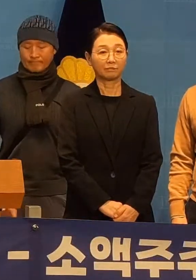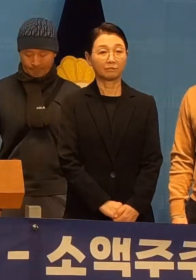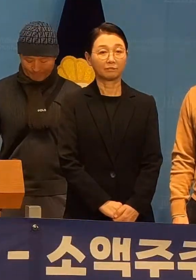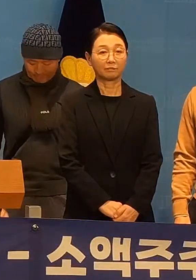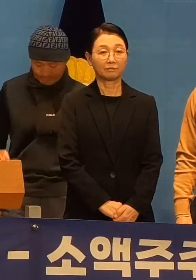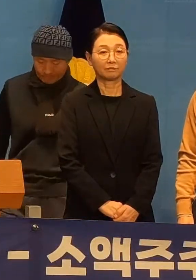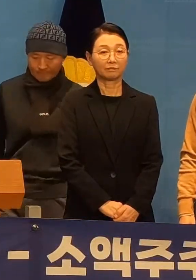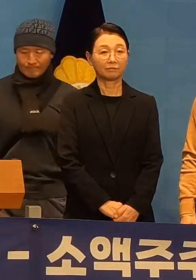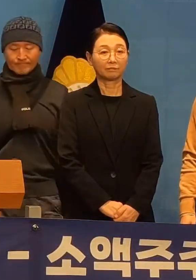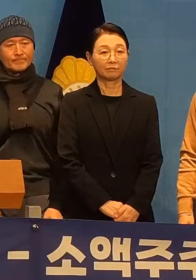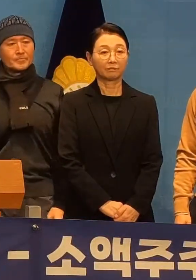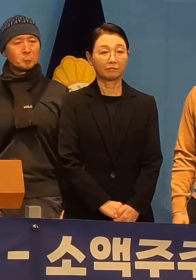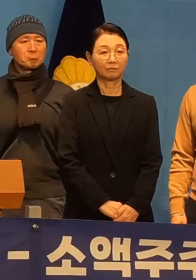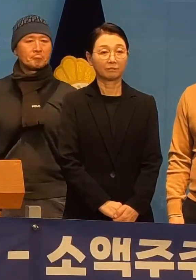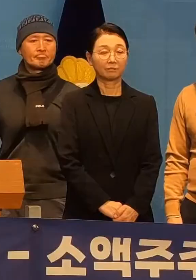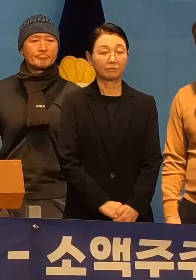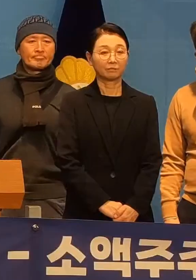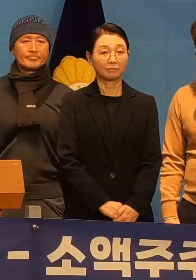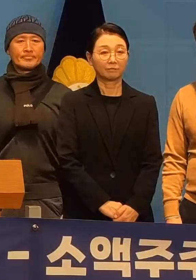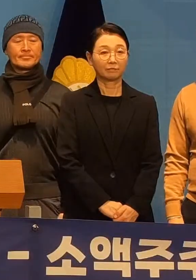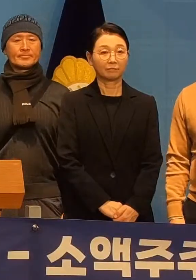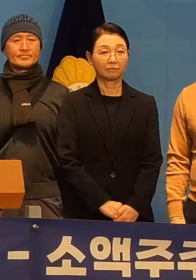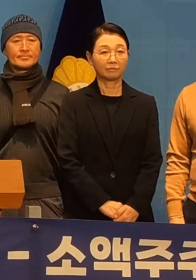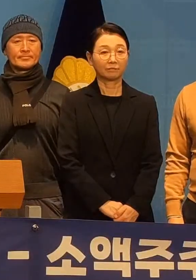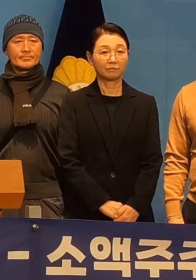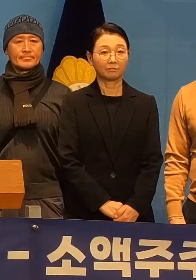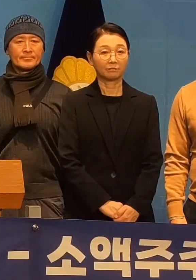옆에 이렇게 쓰시면 다 보여요.